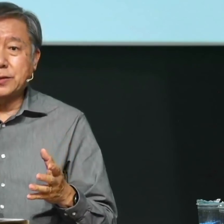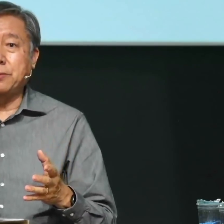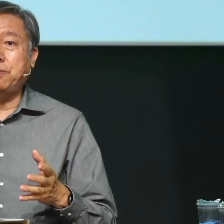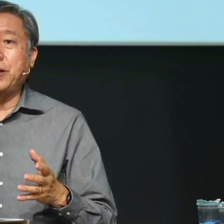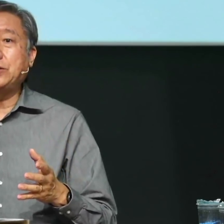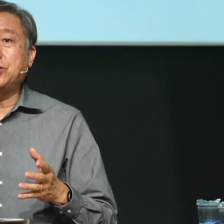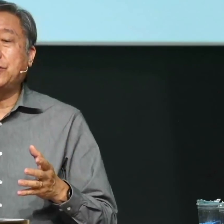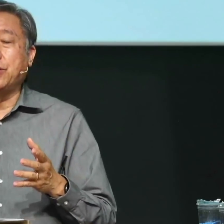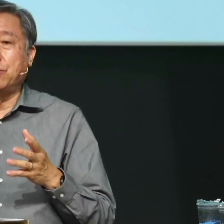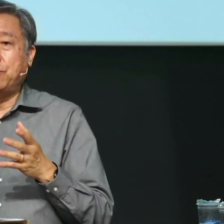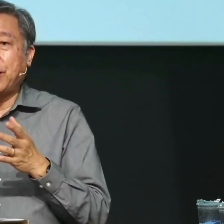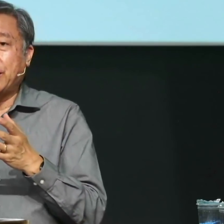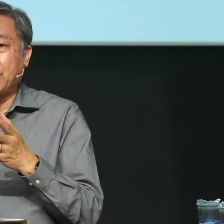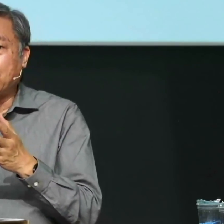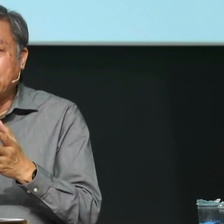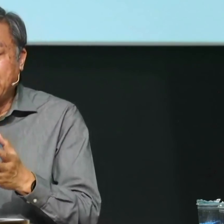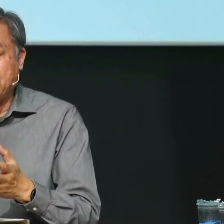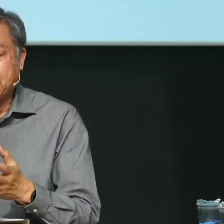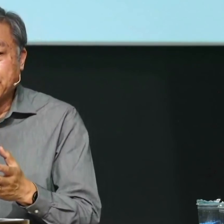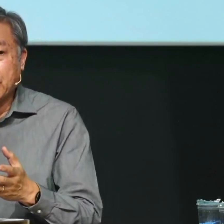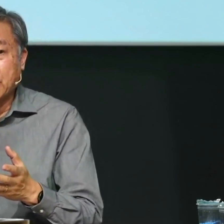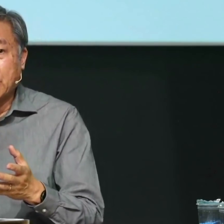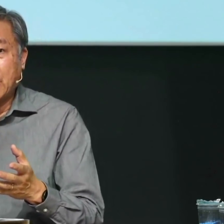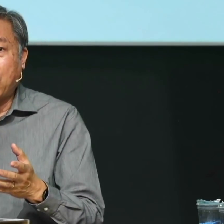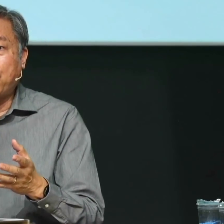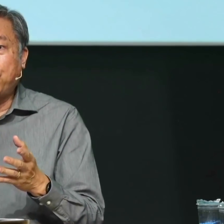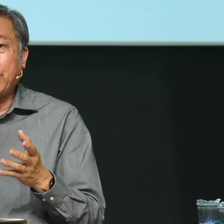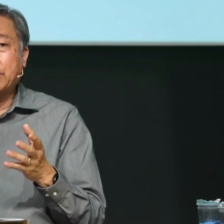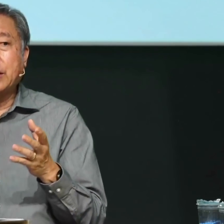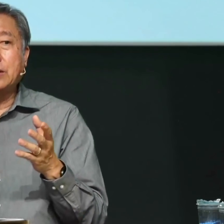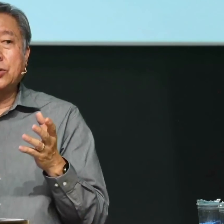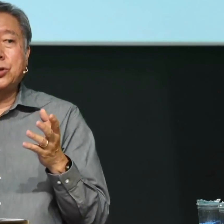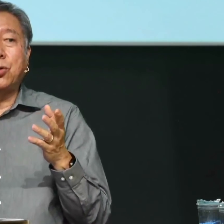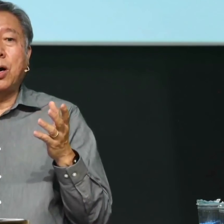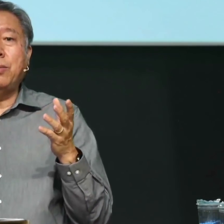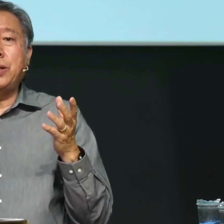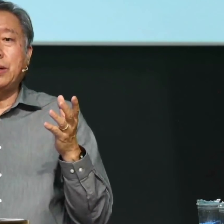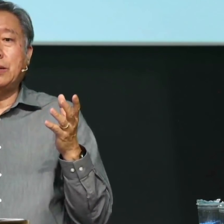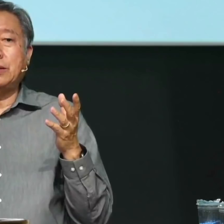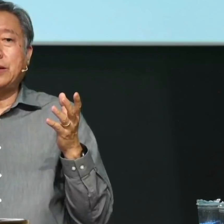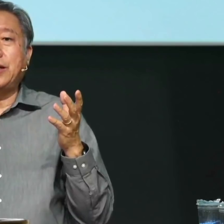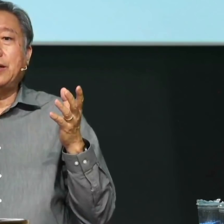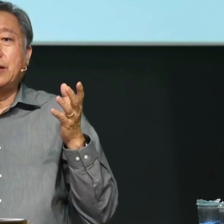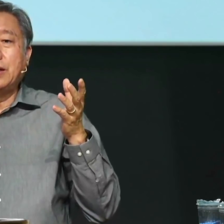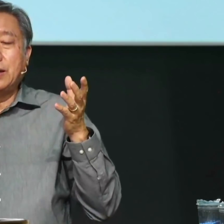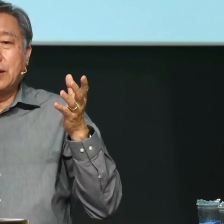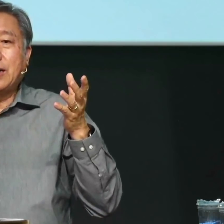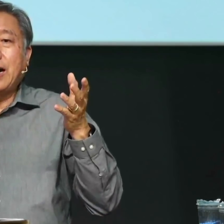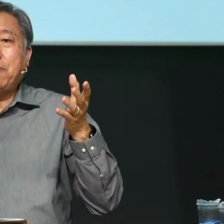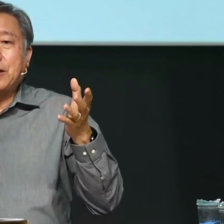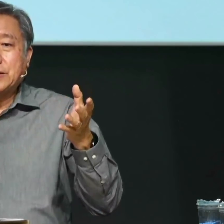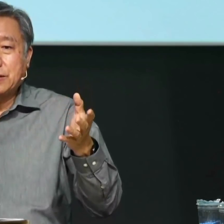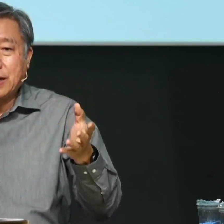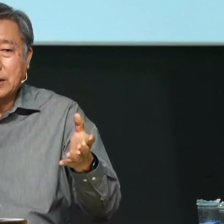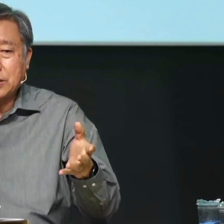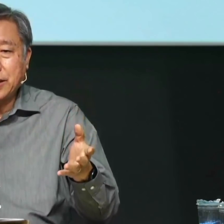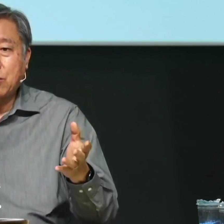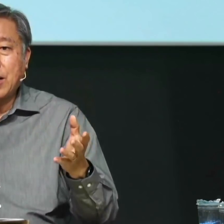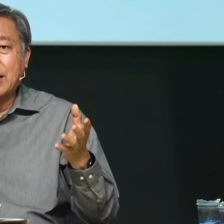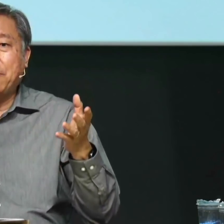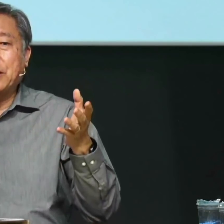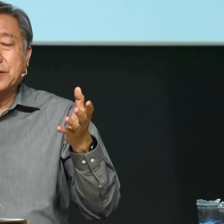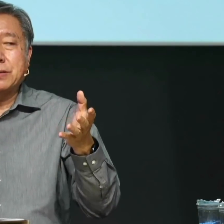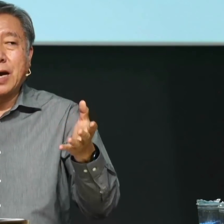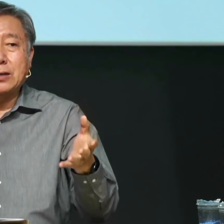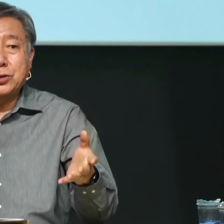a serpente deu para a mulher, a oferta de o homem ter